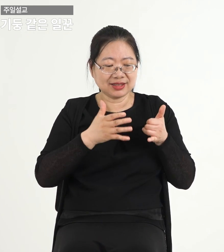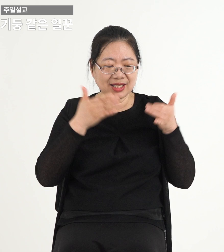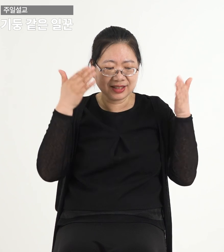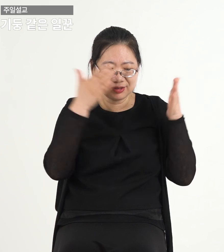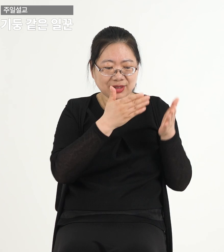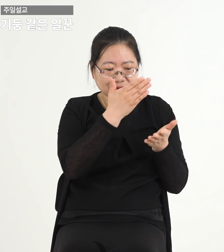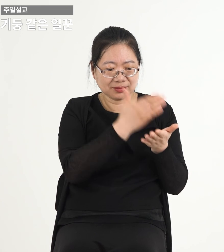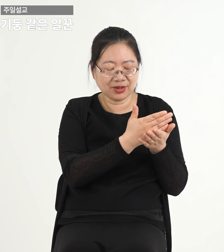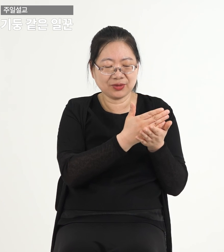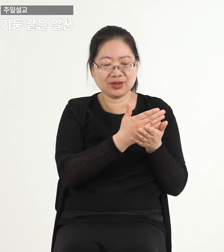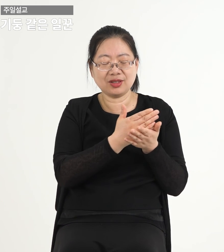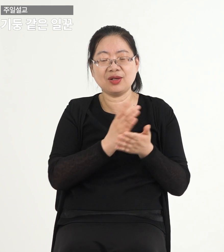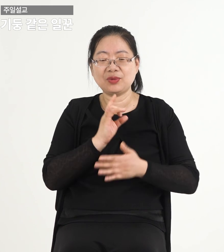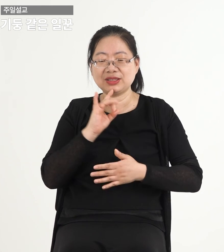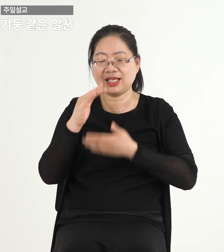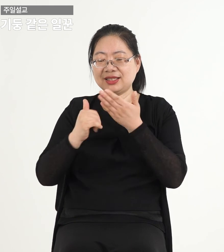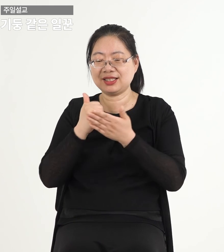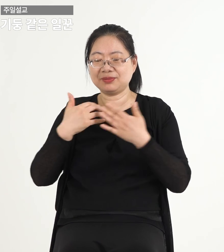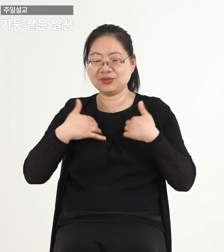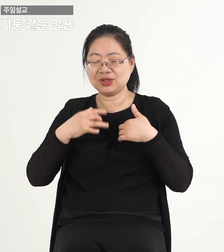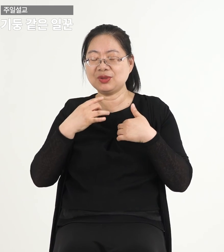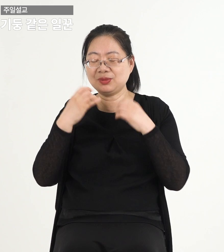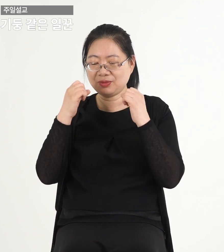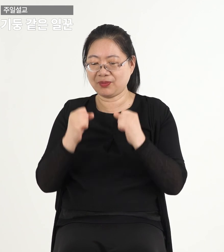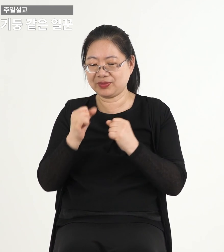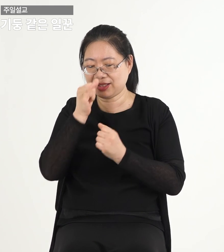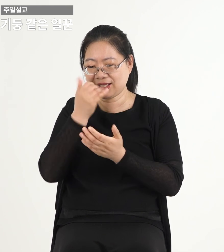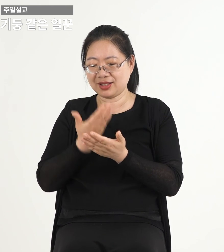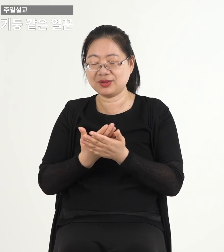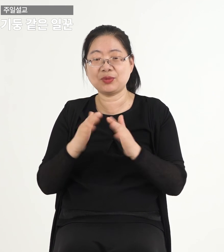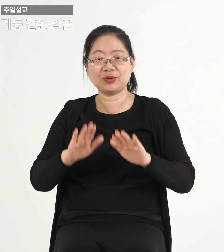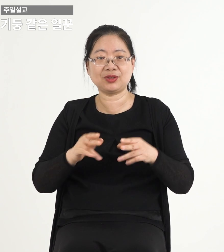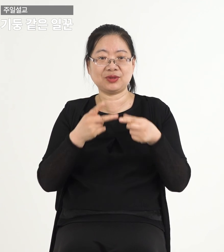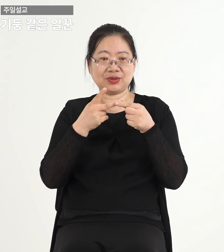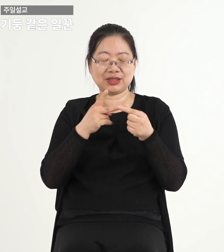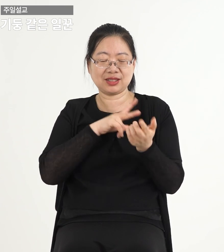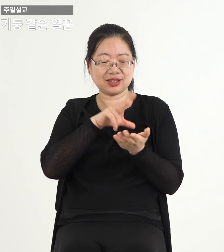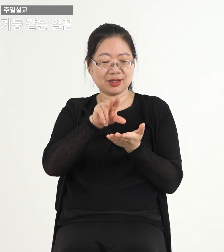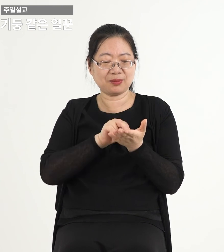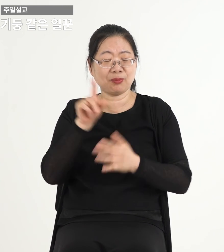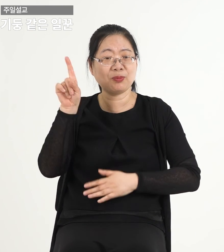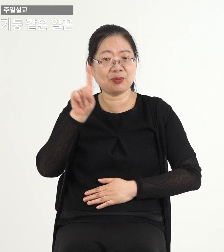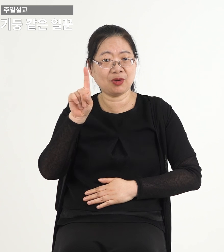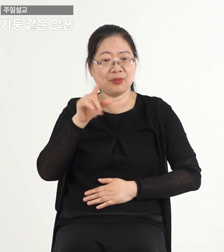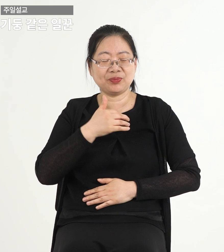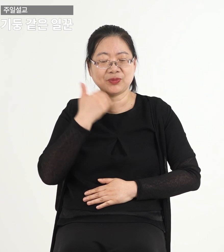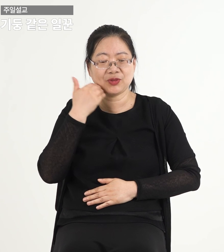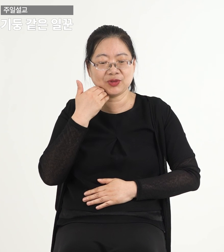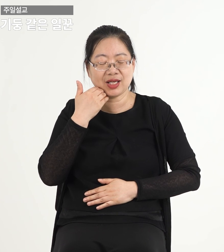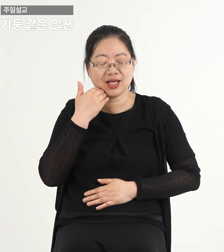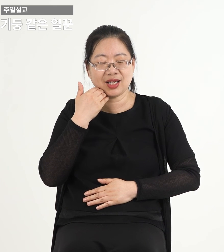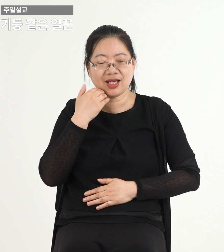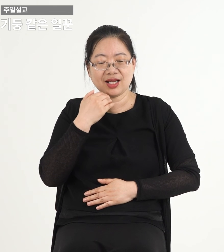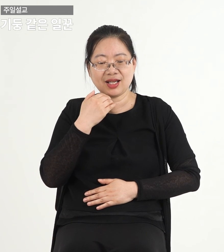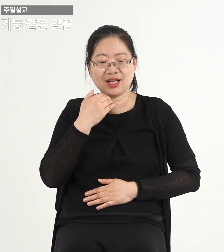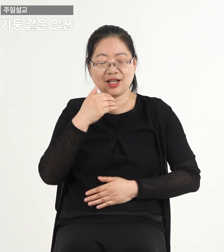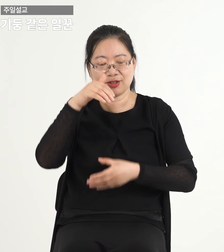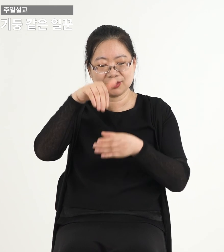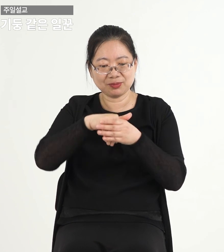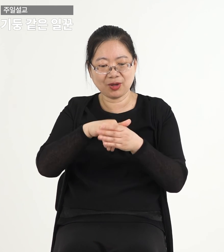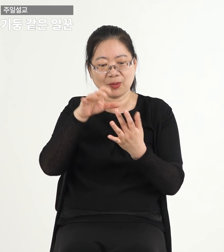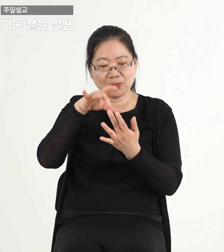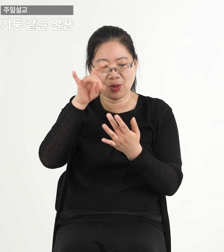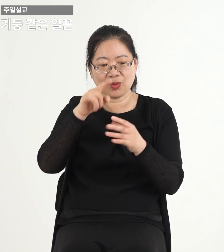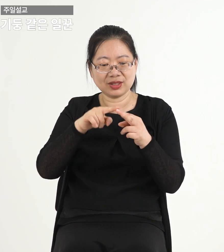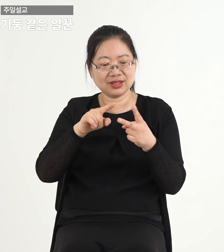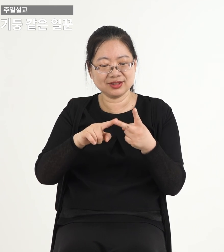하여 주시옵소서. 오늘 두 번째 제목은 누가 당선이 되든 누가